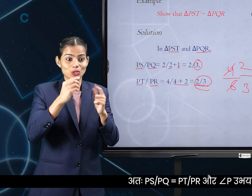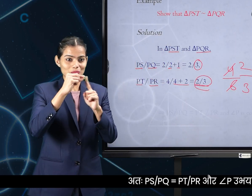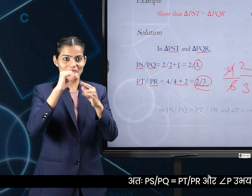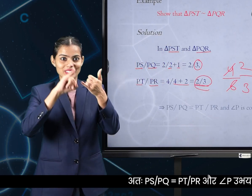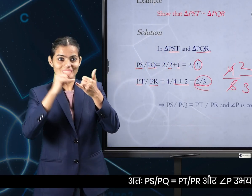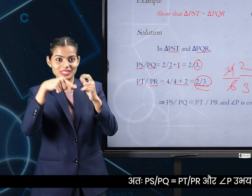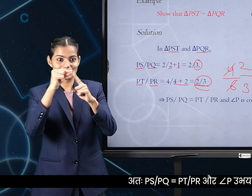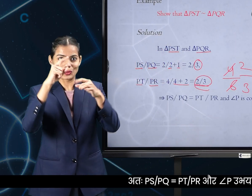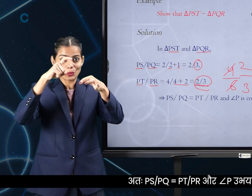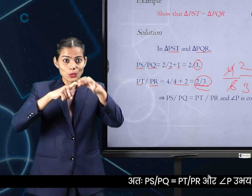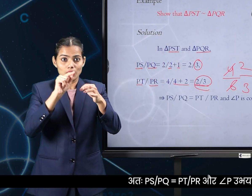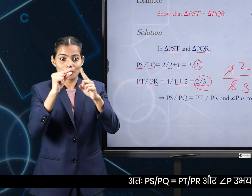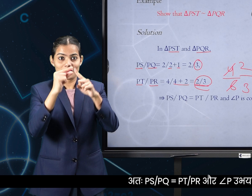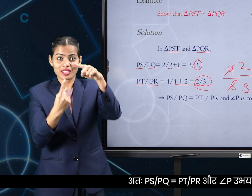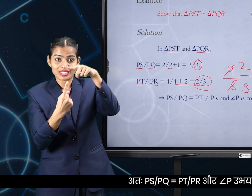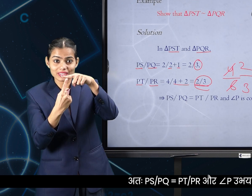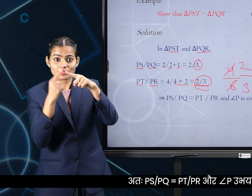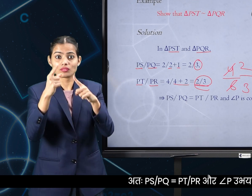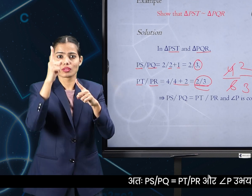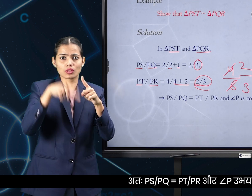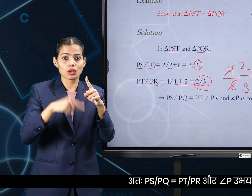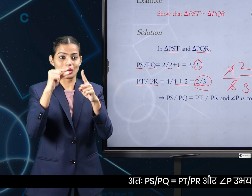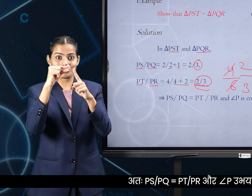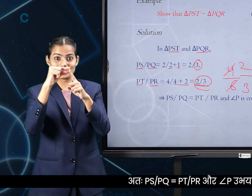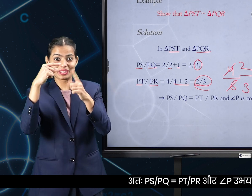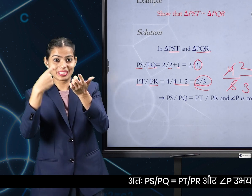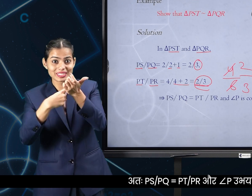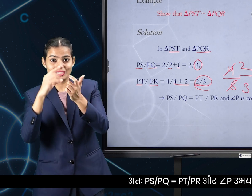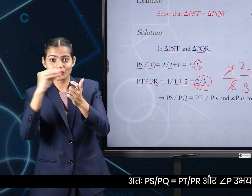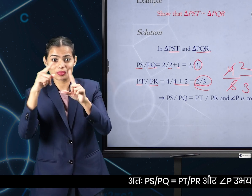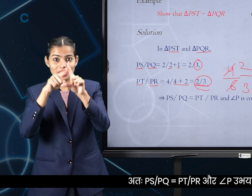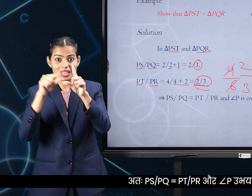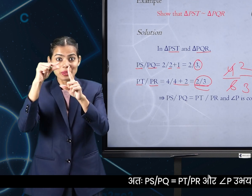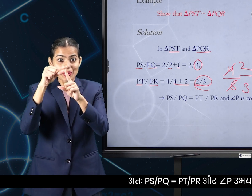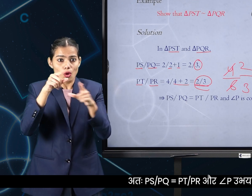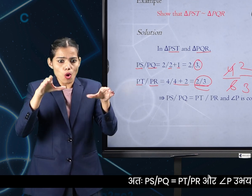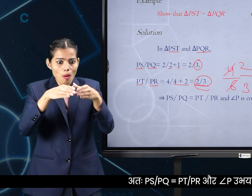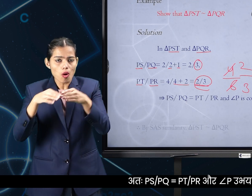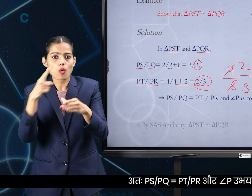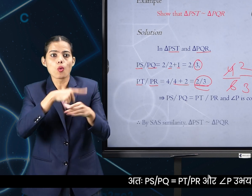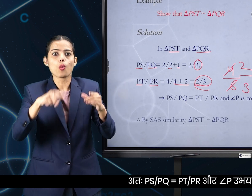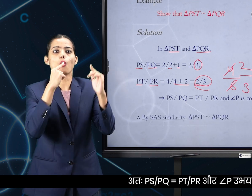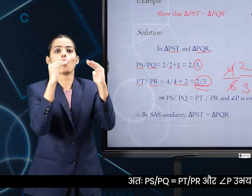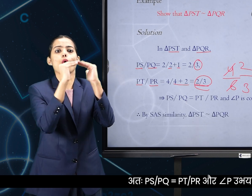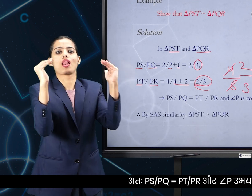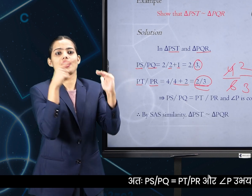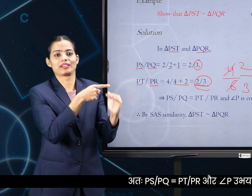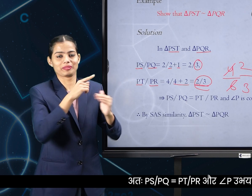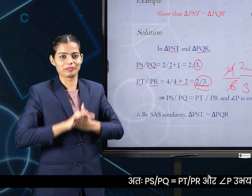अतः PS/PQ इज इक्वल PT/PR और एंगल P उभयनिष्ठ है।